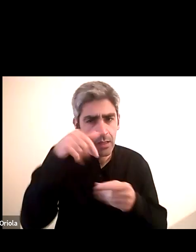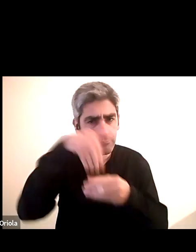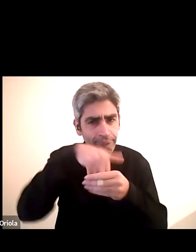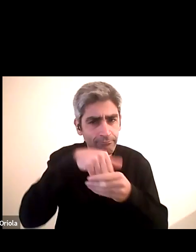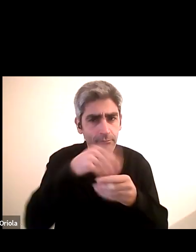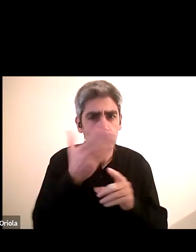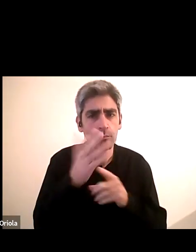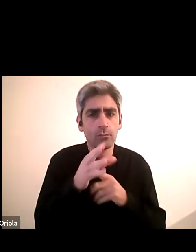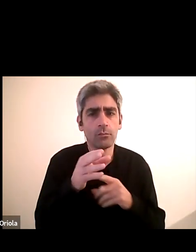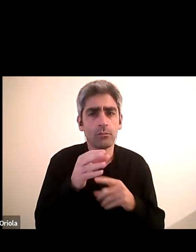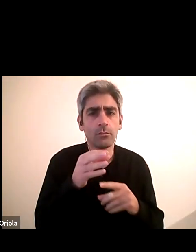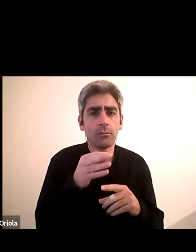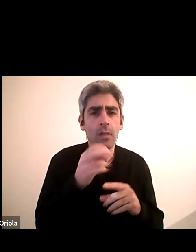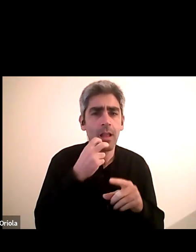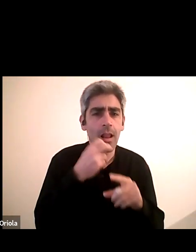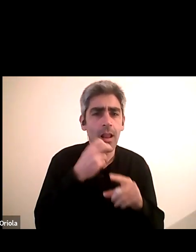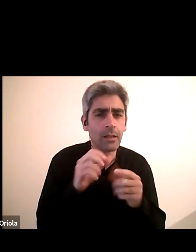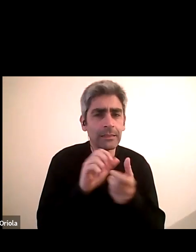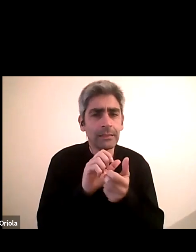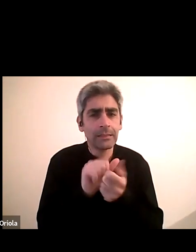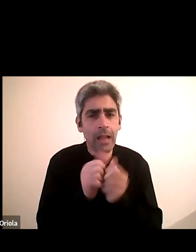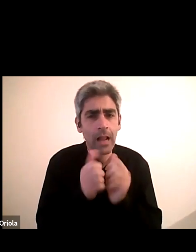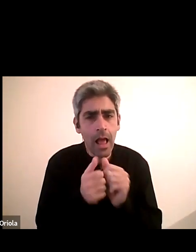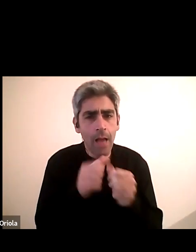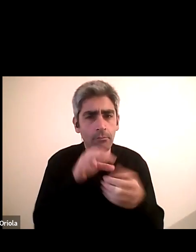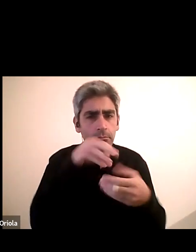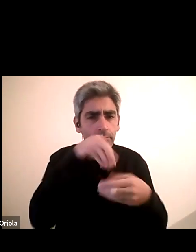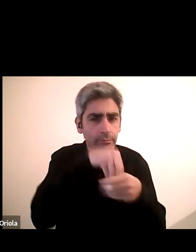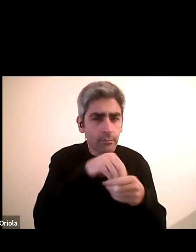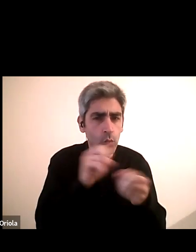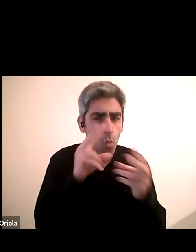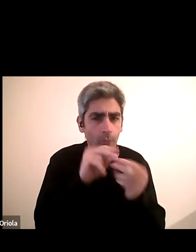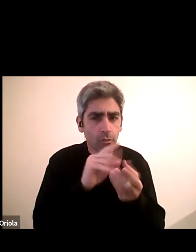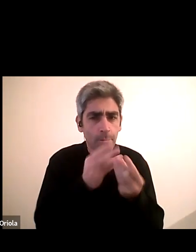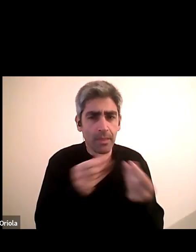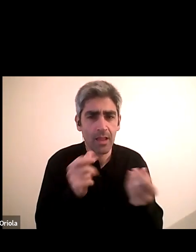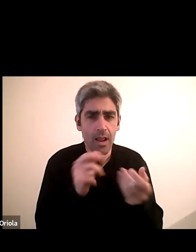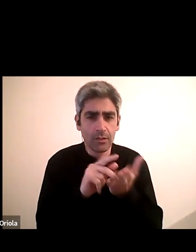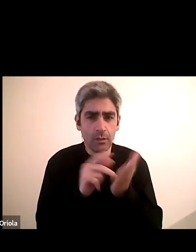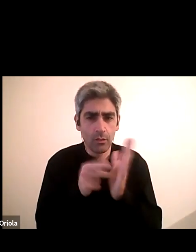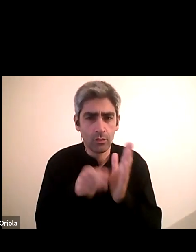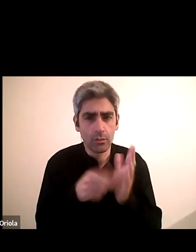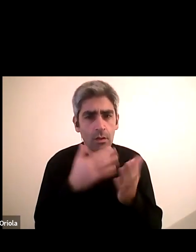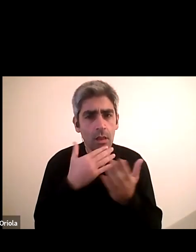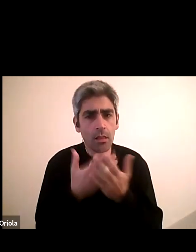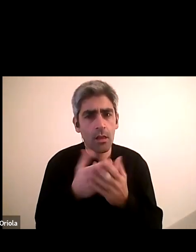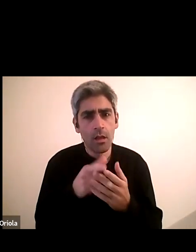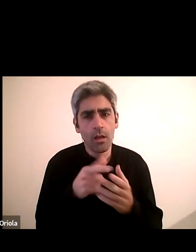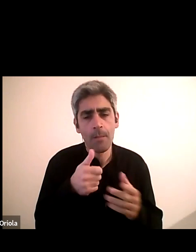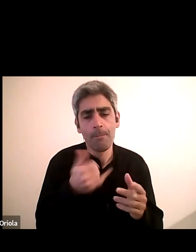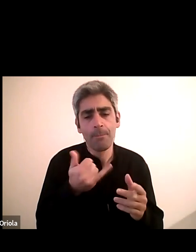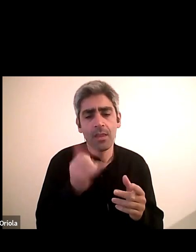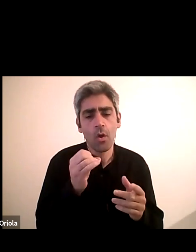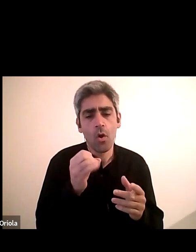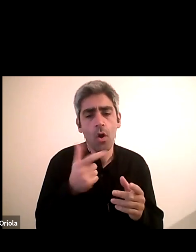os piezoelétricos, cerâmicos, novos materiais que resultam de